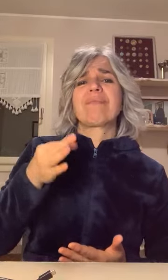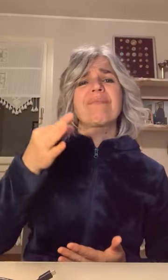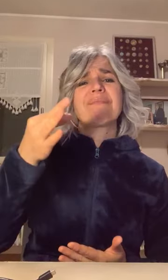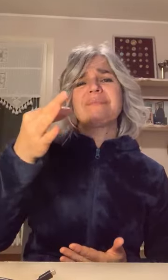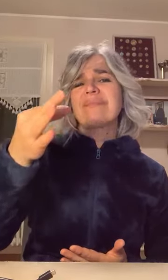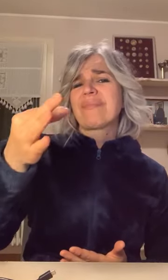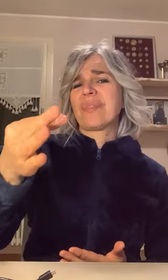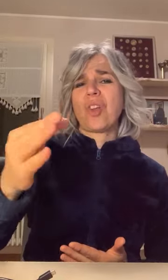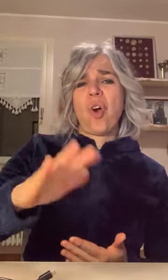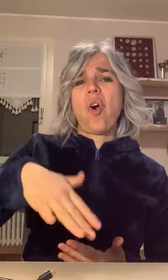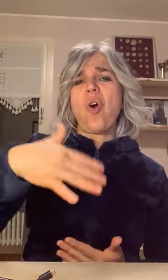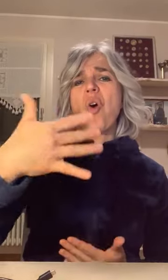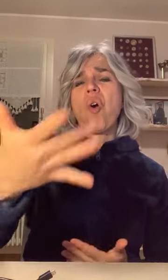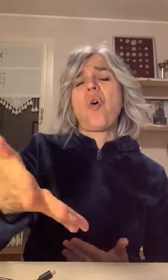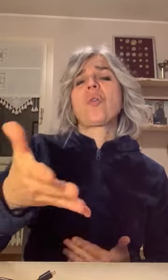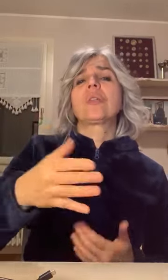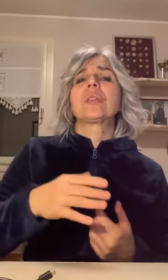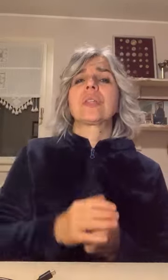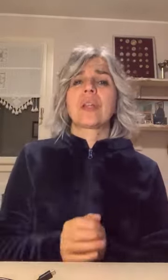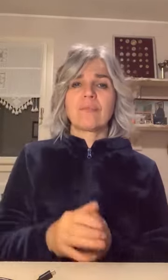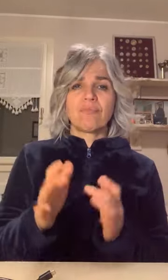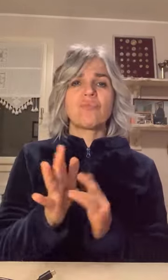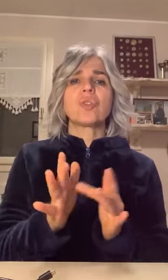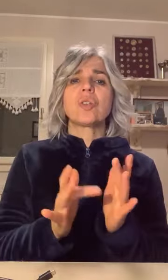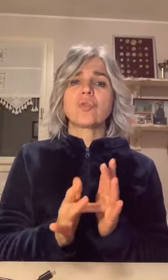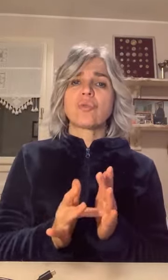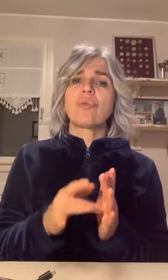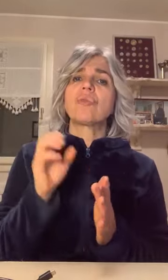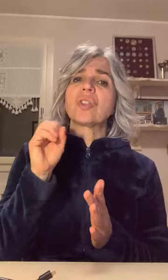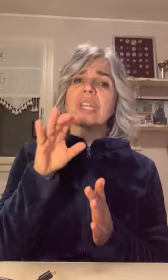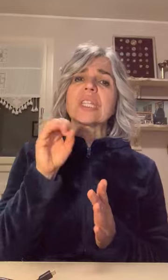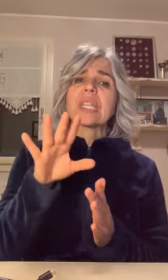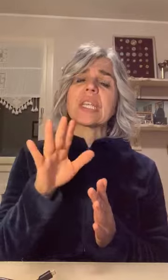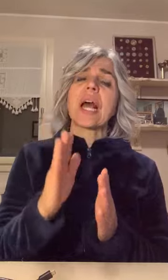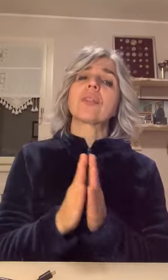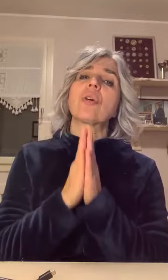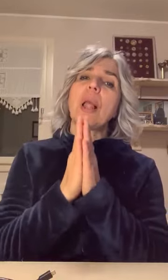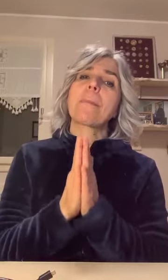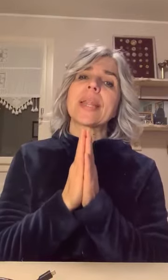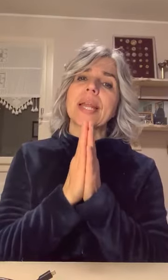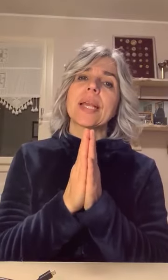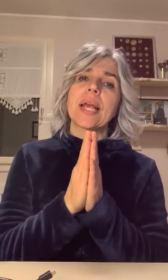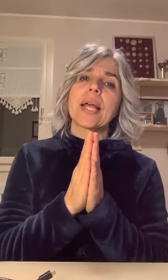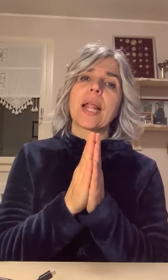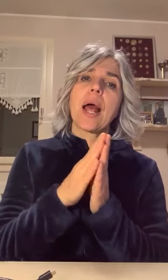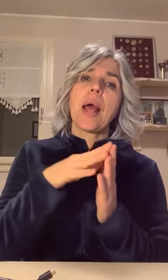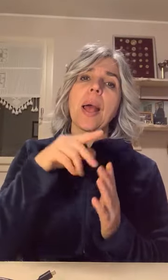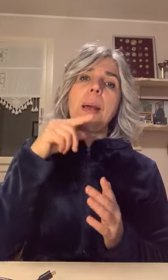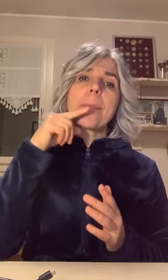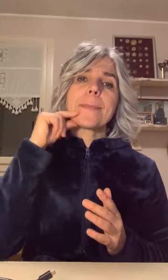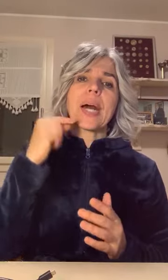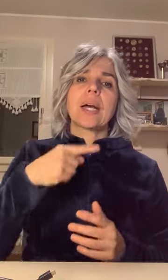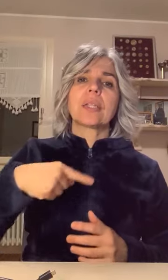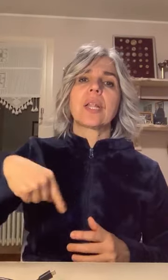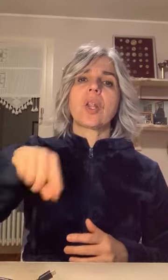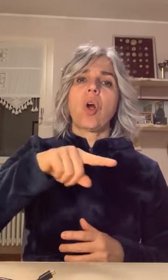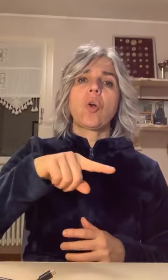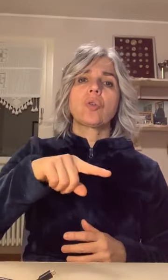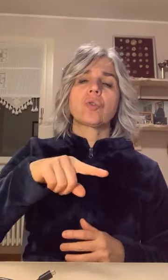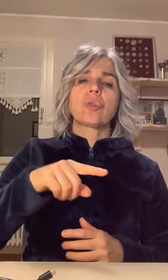nella preghiera ad ognuno di noi nel Padre nostro: non la mia volontà, ma la tua volontà sia fatta. E allora